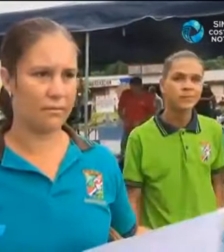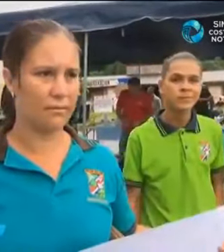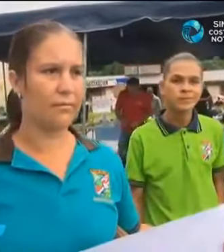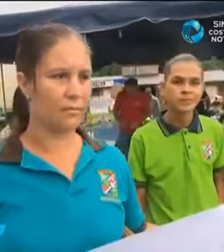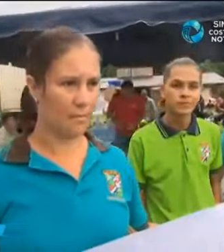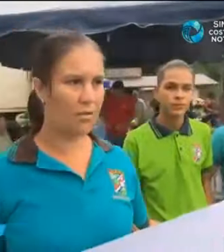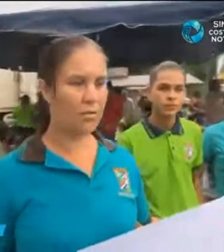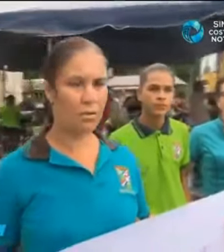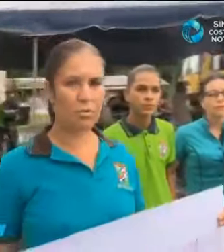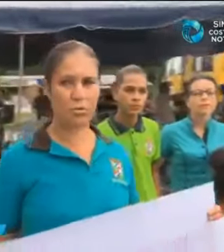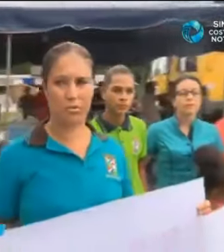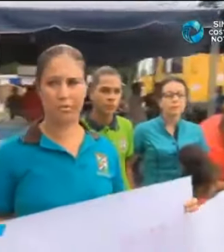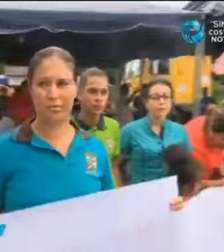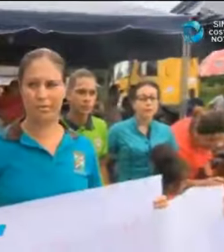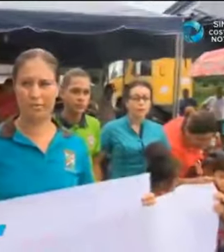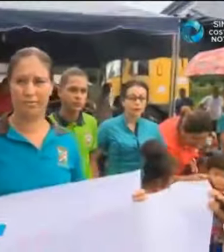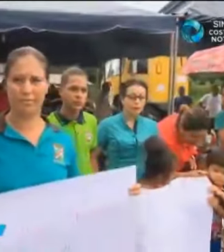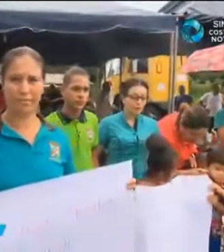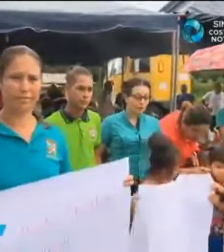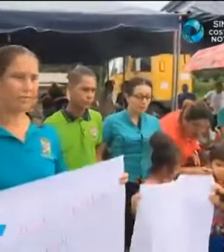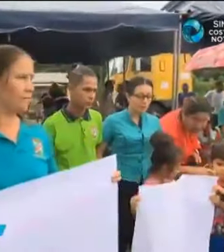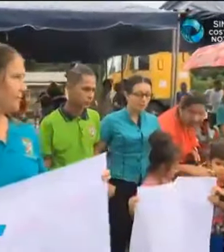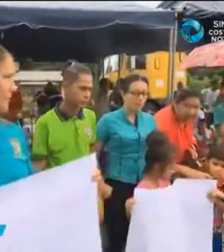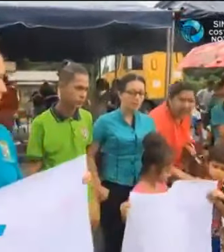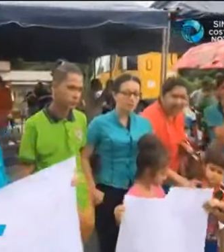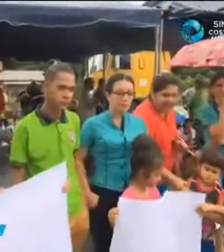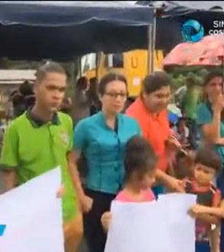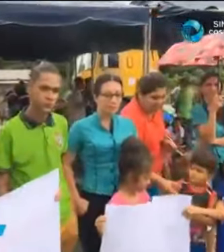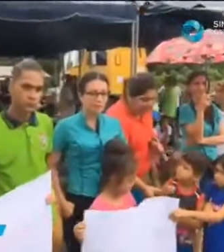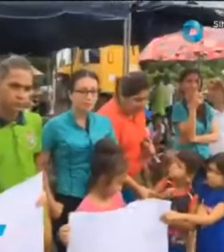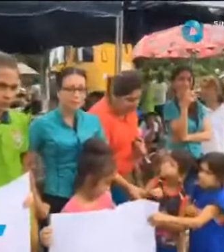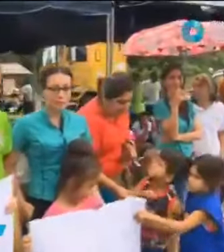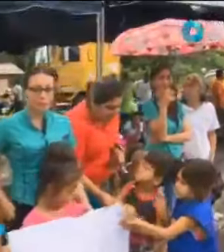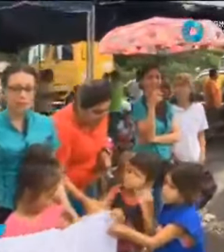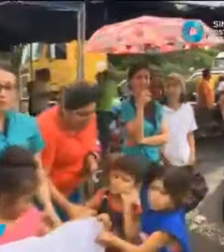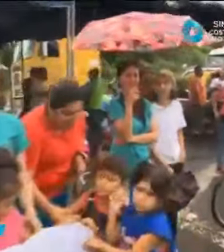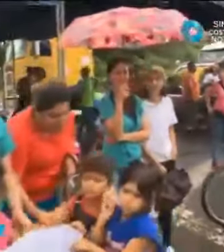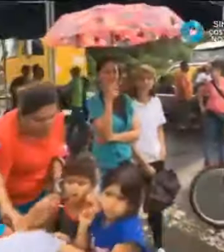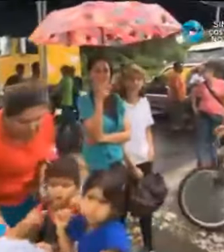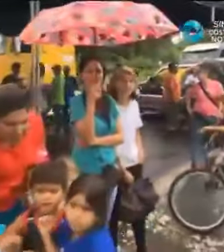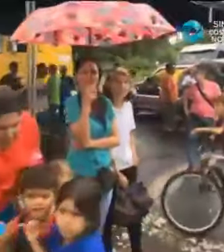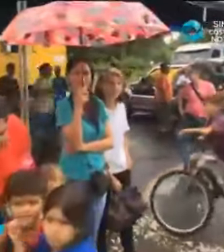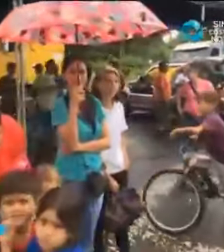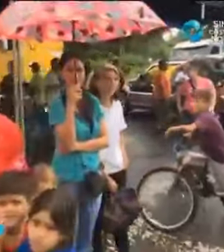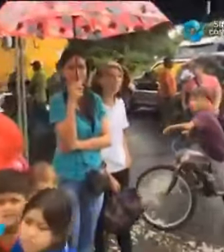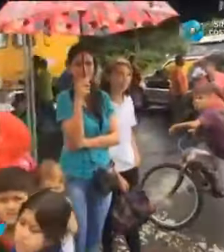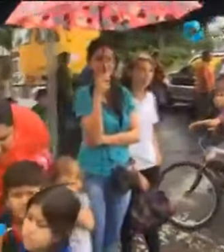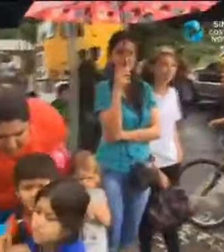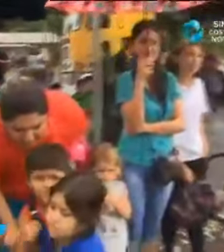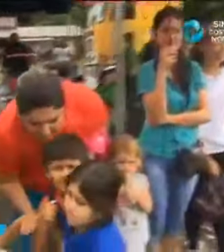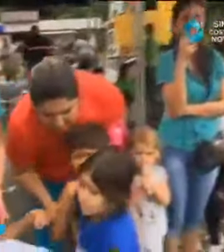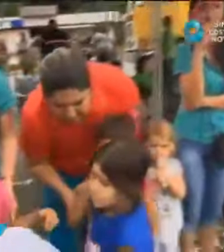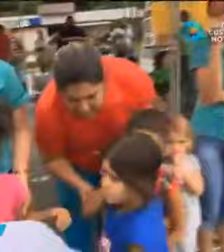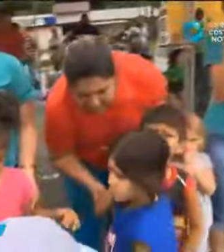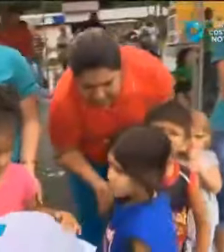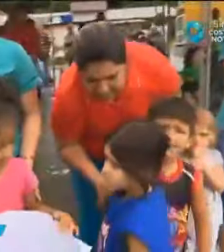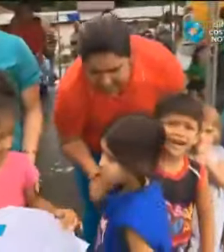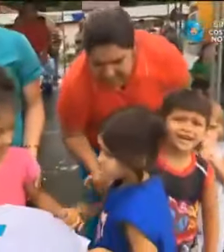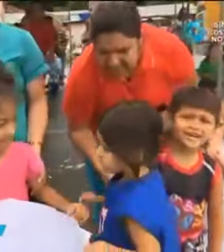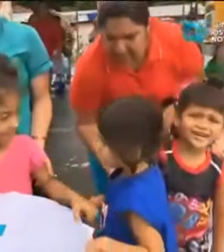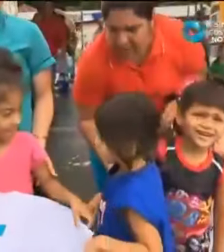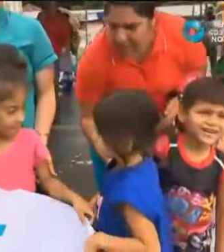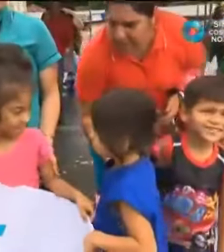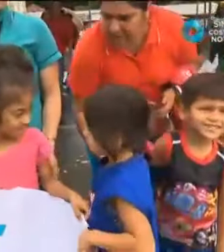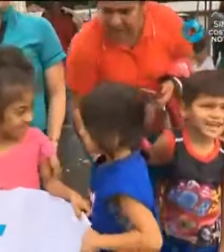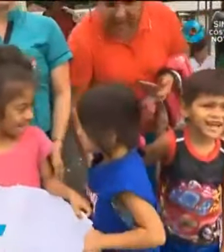Muy bien, muchísimas gracias, Yanitza Mena, quien nos daba un poco la versión de lo que son los más bien los